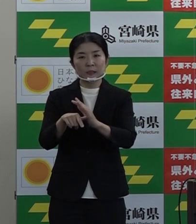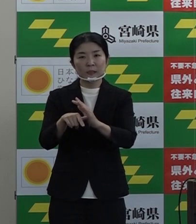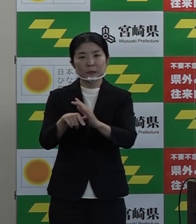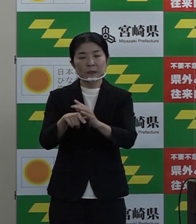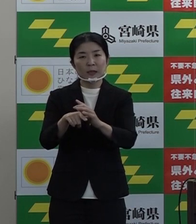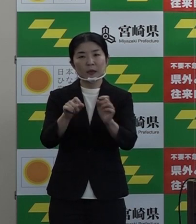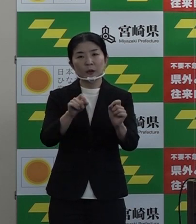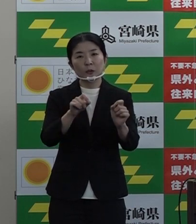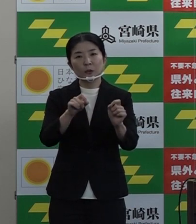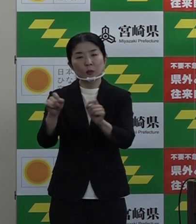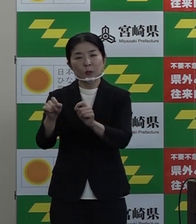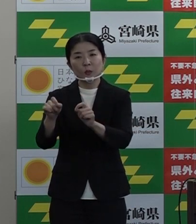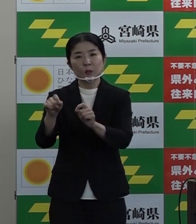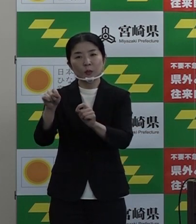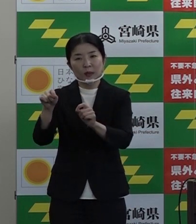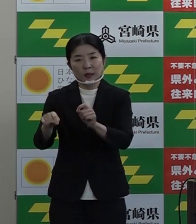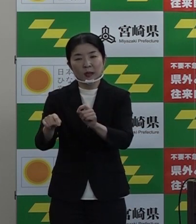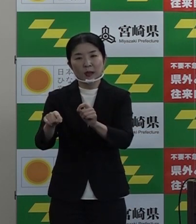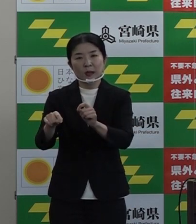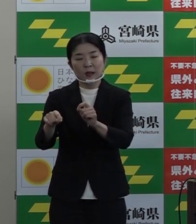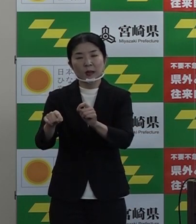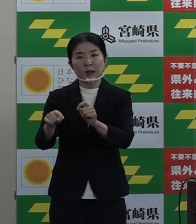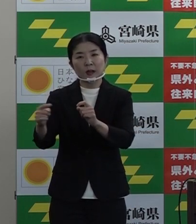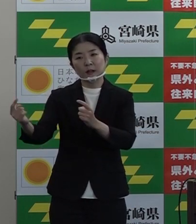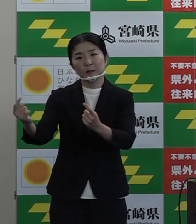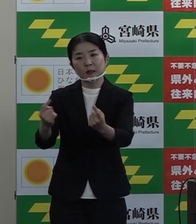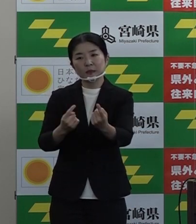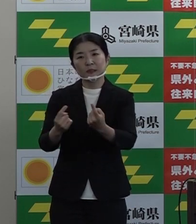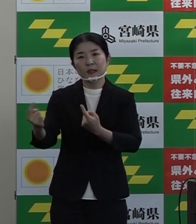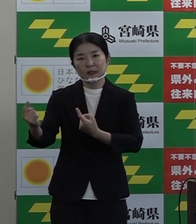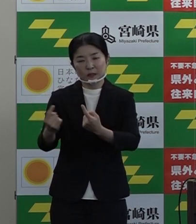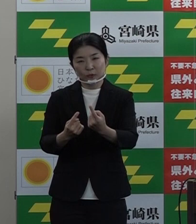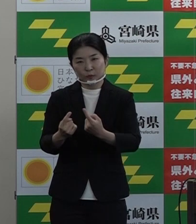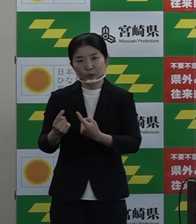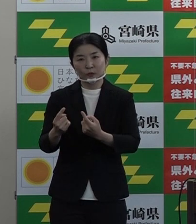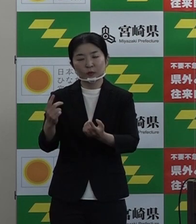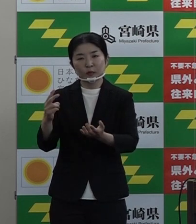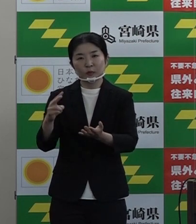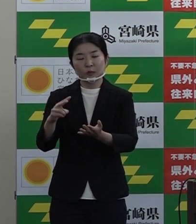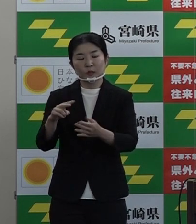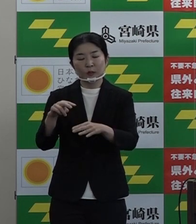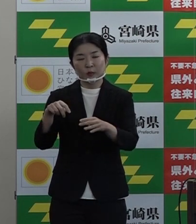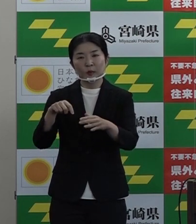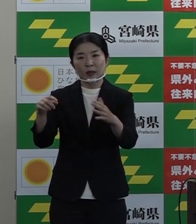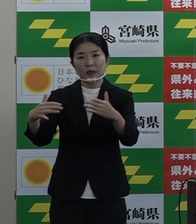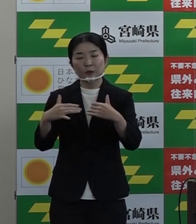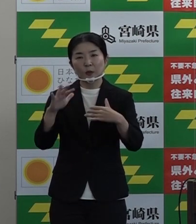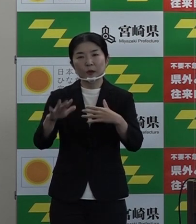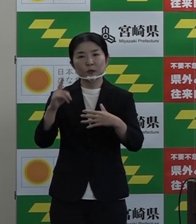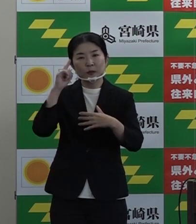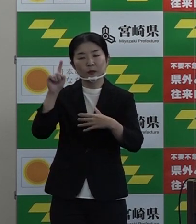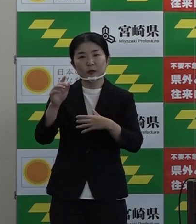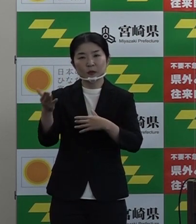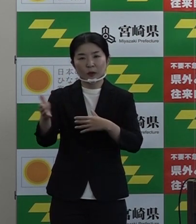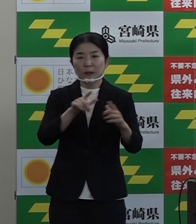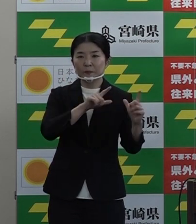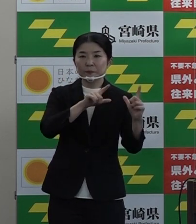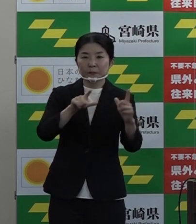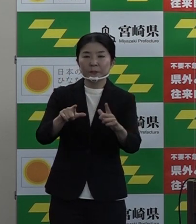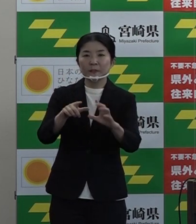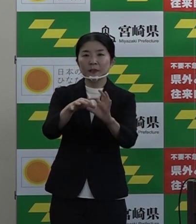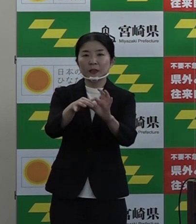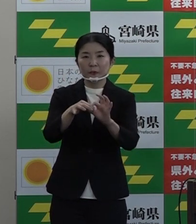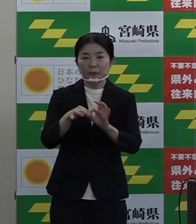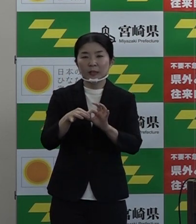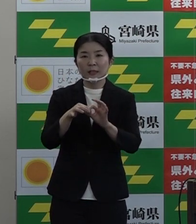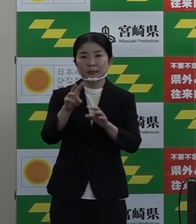やっぱり移動の決断にも大きく左右されてくると思うんですけれども、その点どのように考えていますか。 はい、すごく大事なことだと考えています。だからこ